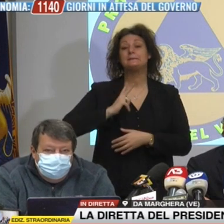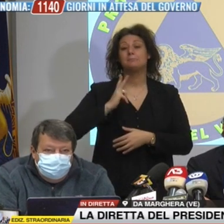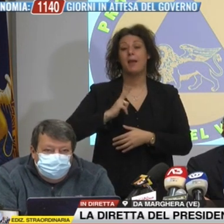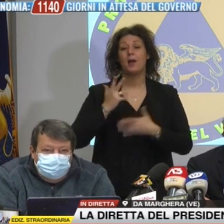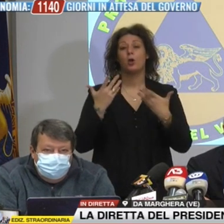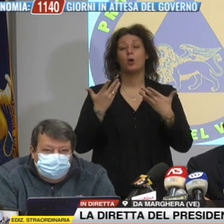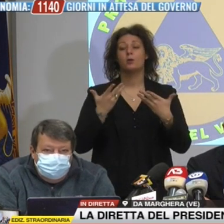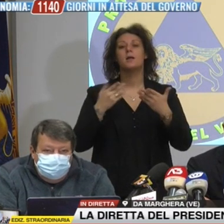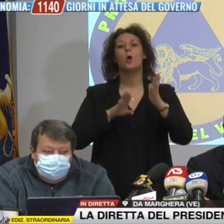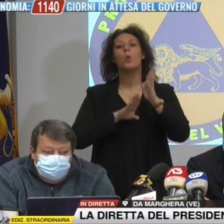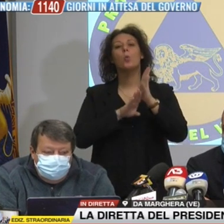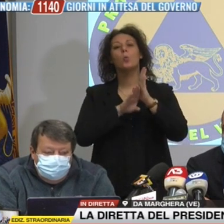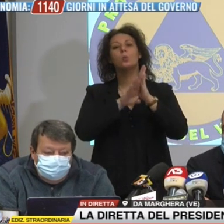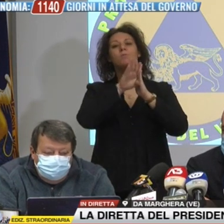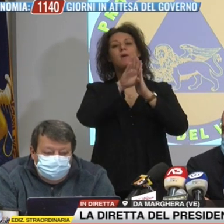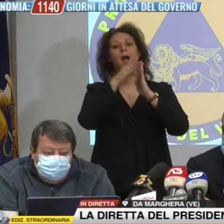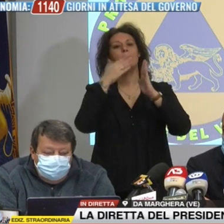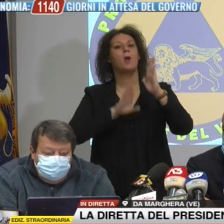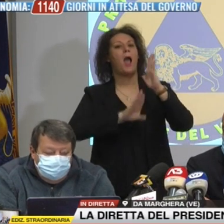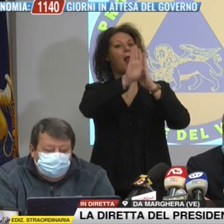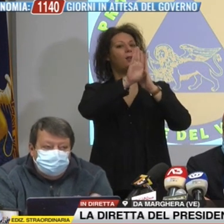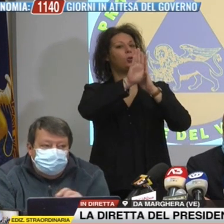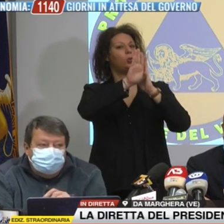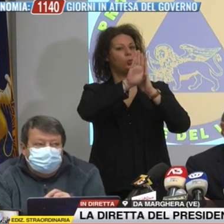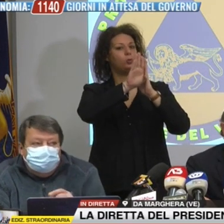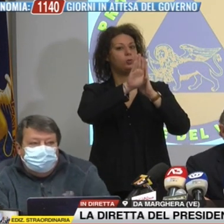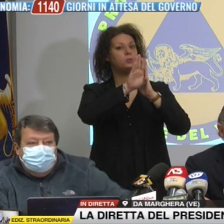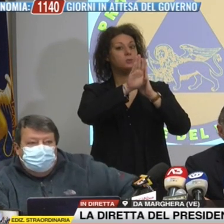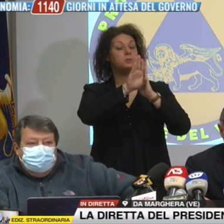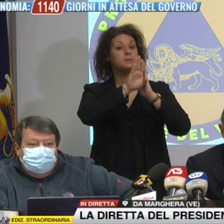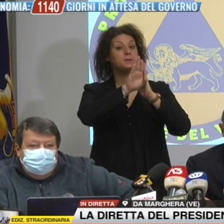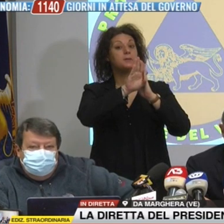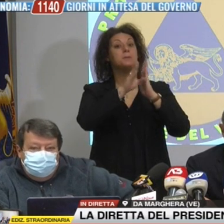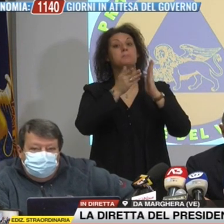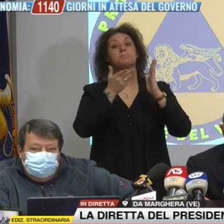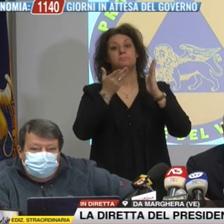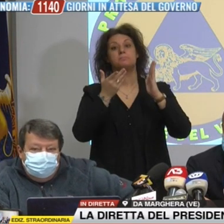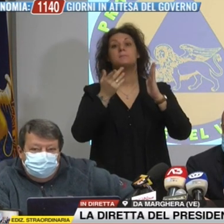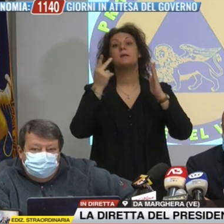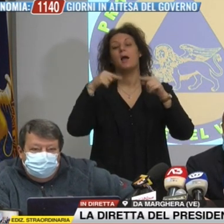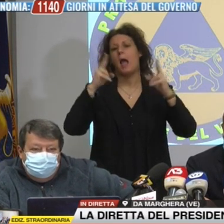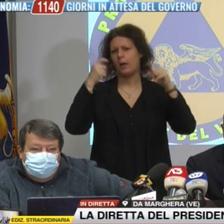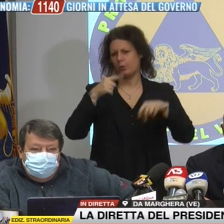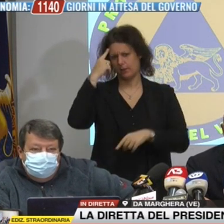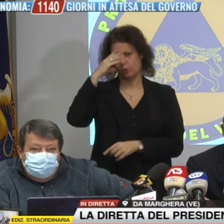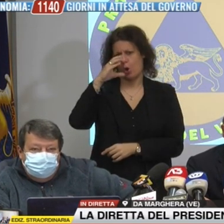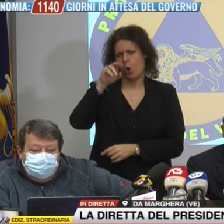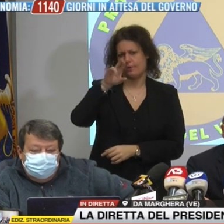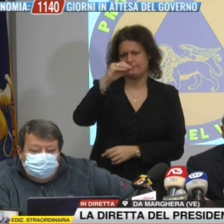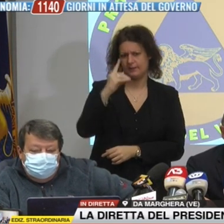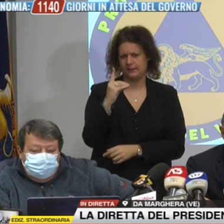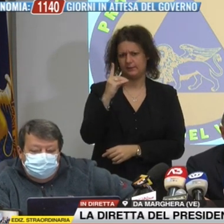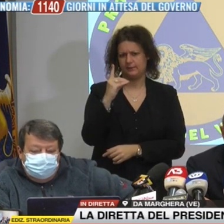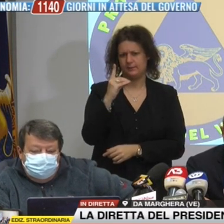in questi giorni, lo confermano i grafici. Però è vero che stiamo parlando di Covid e se da un lato